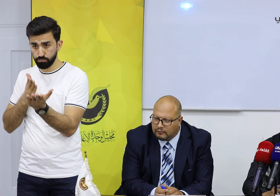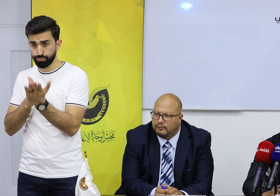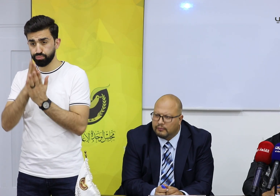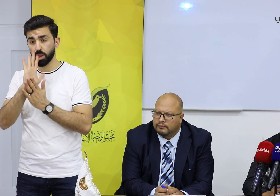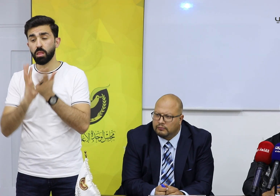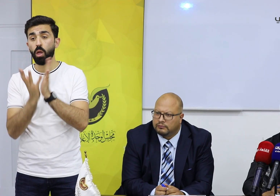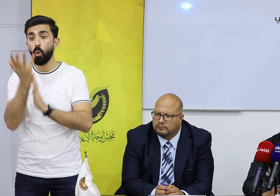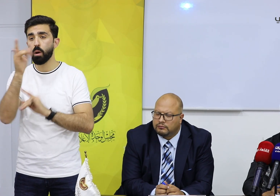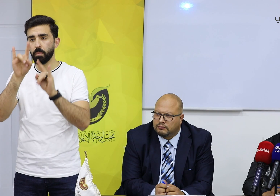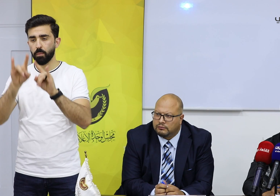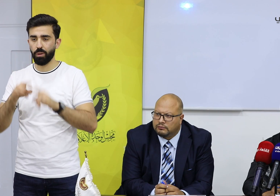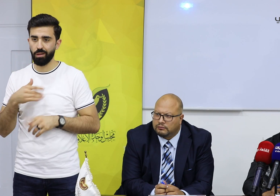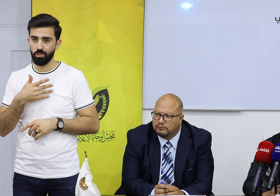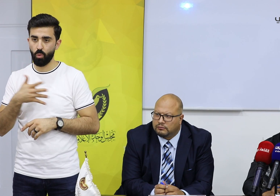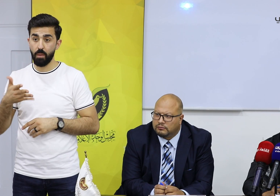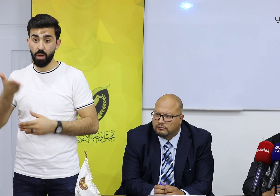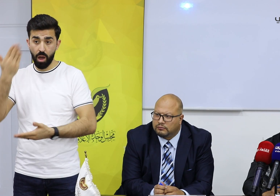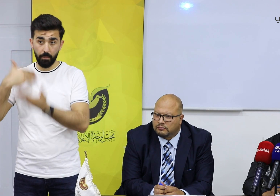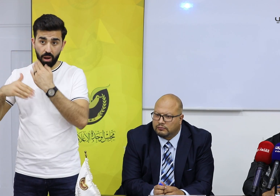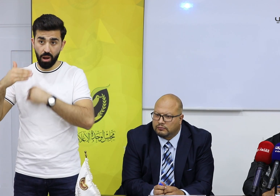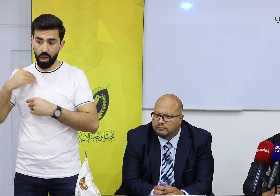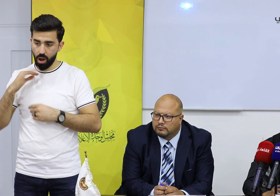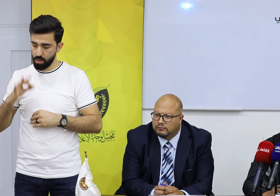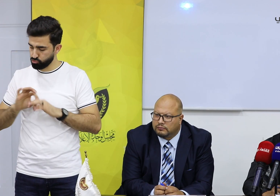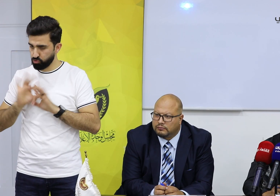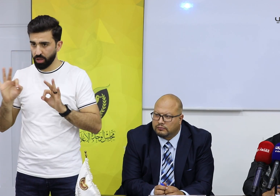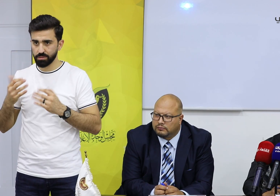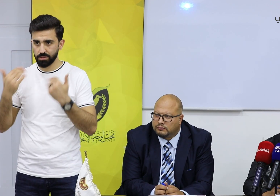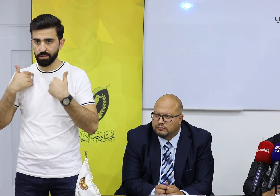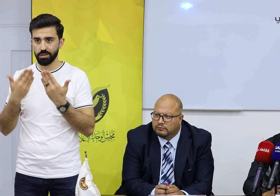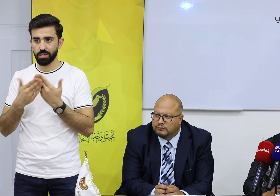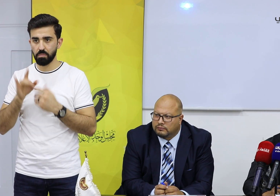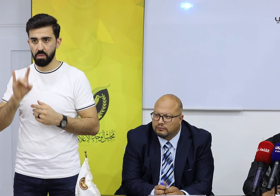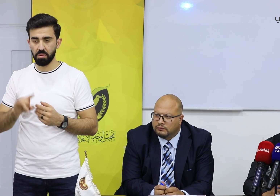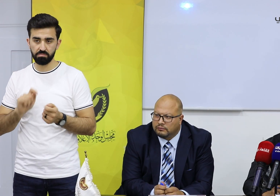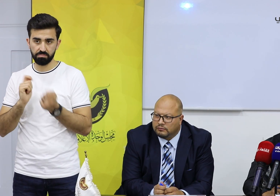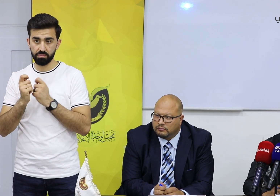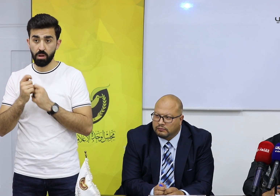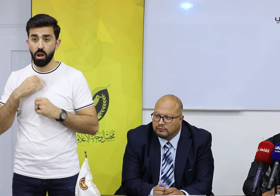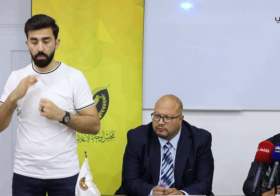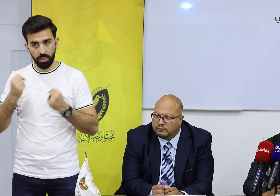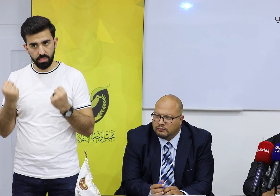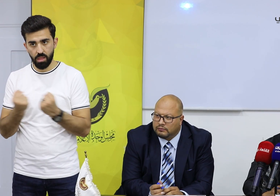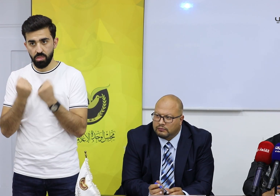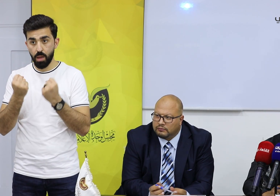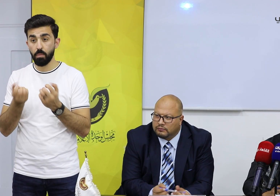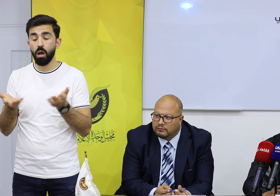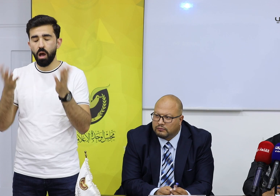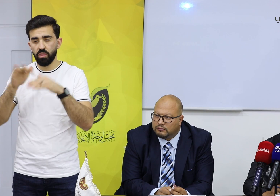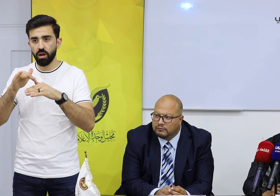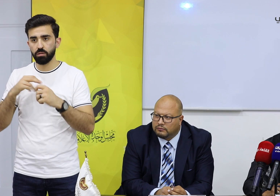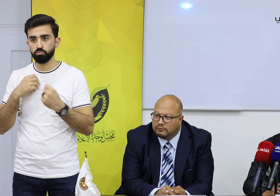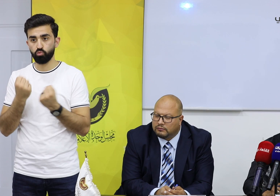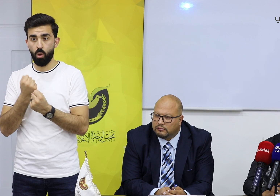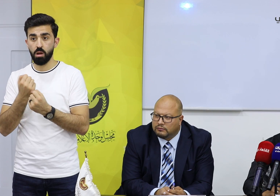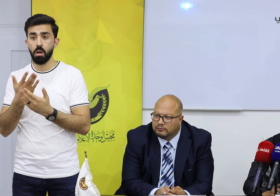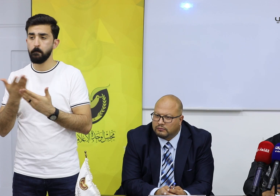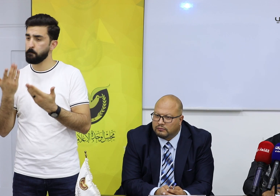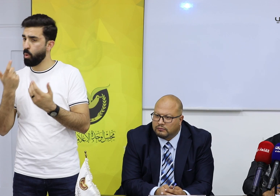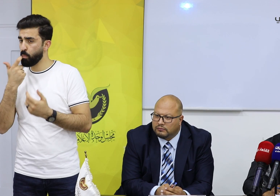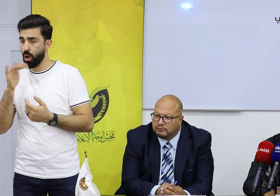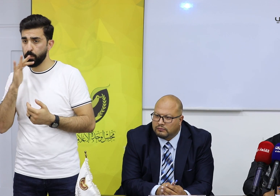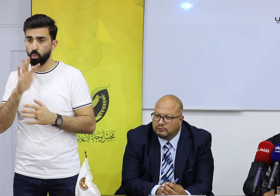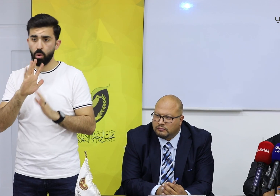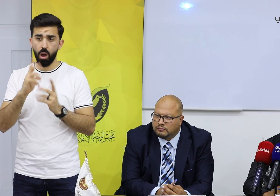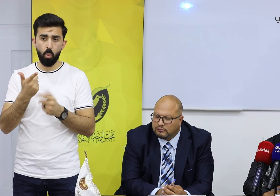بشكل صحيح 100%، ما بكون مهيئ او مؤهل. لازم يكون تدريب مكثف جدا جدا سواء من الاهالي